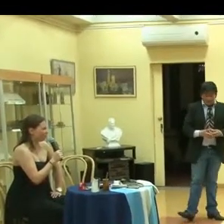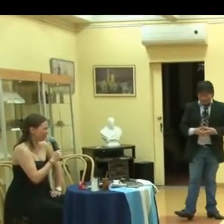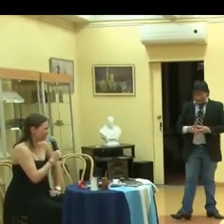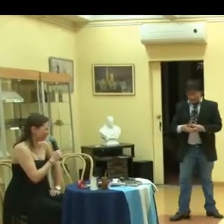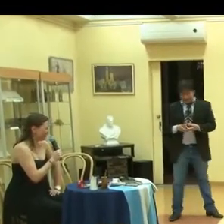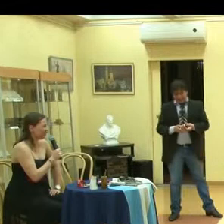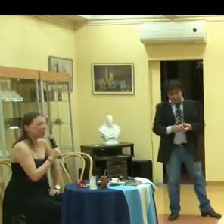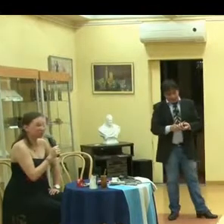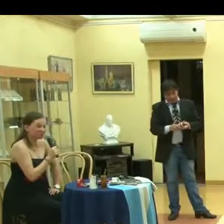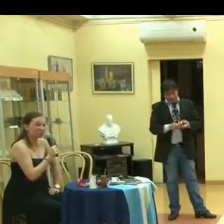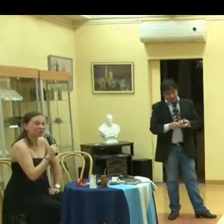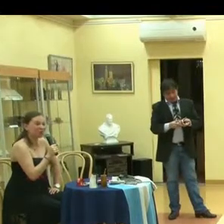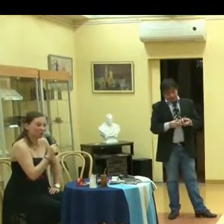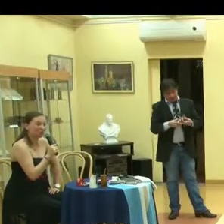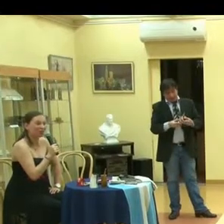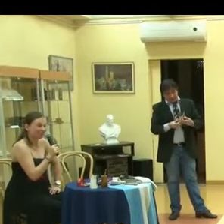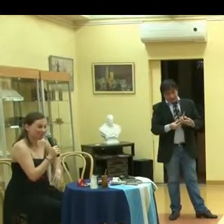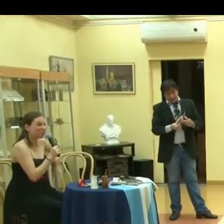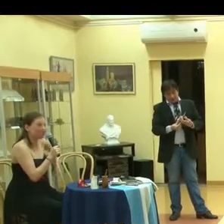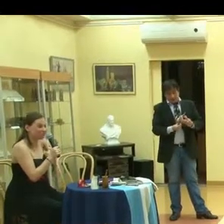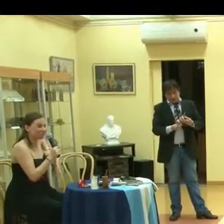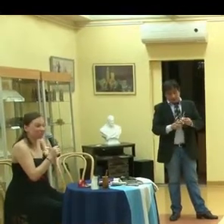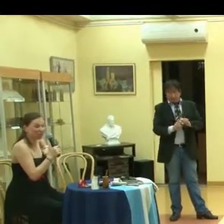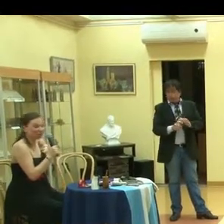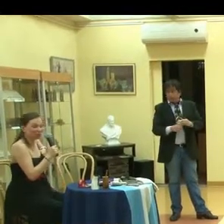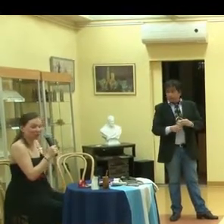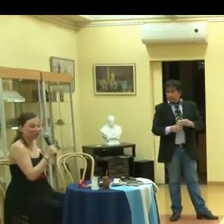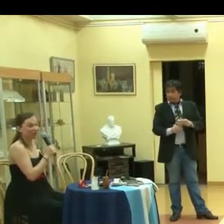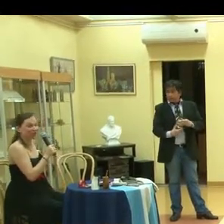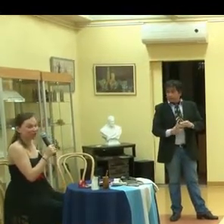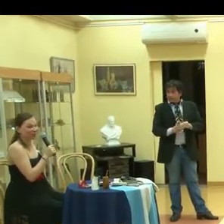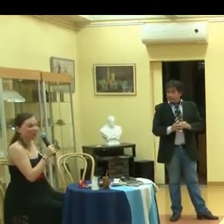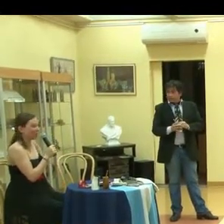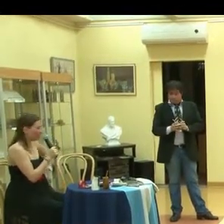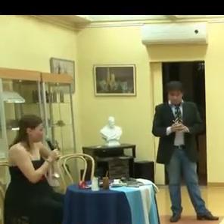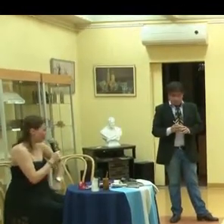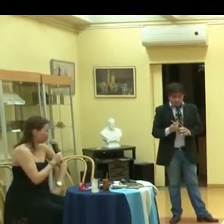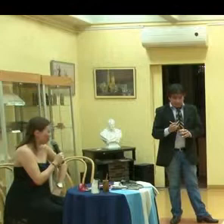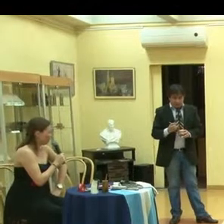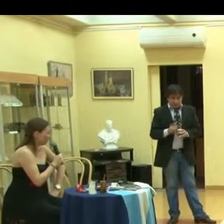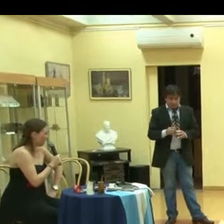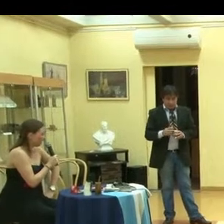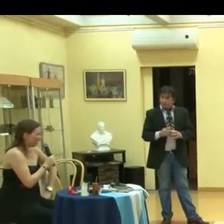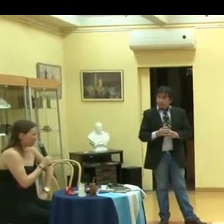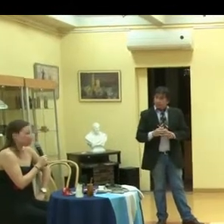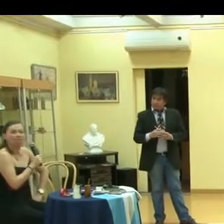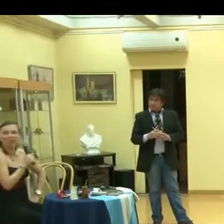tykwę, która służy właśnie do picia jerby mate, czyli takiego domowego argentyńskiego napoju.